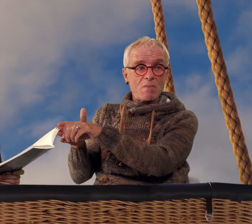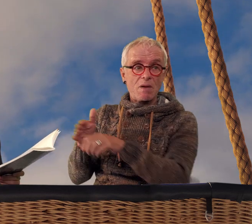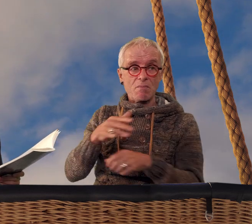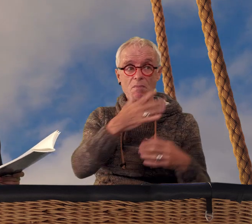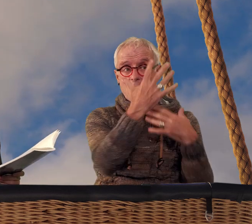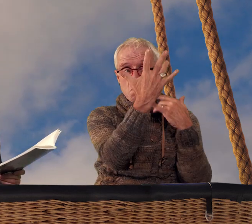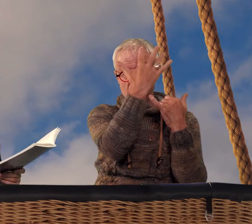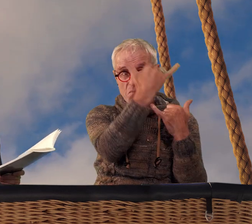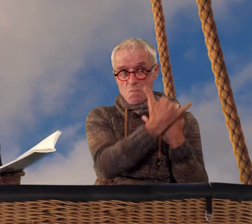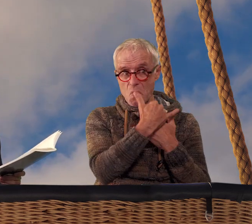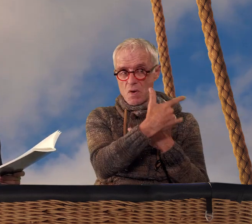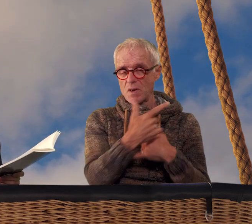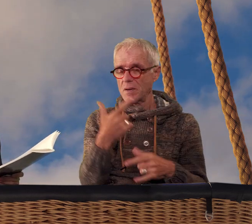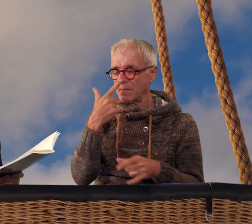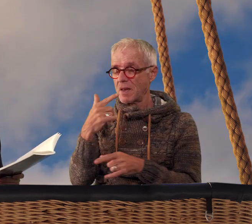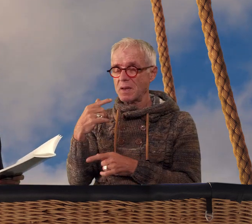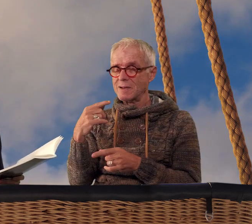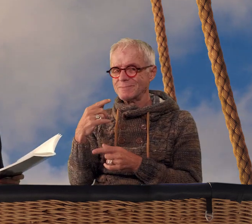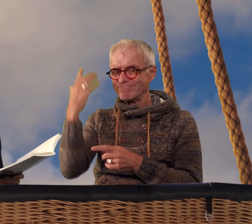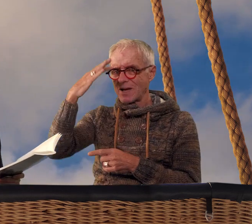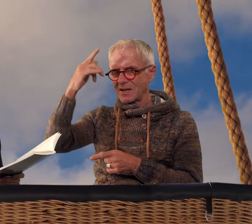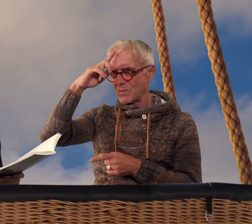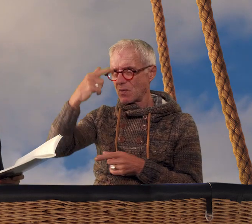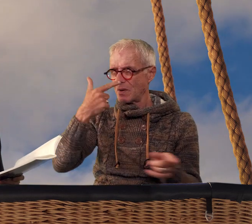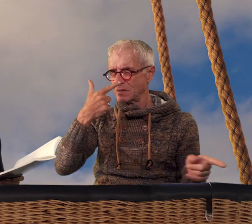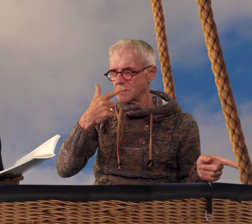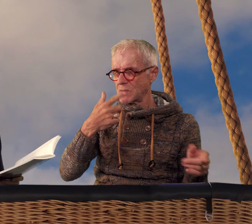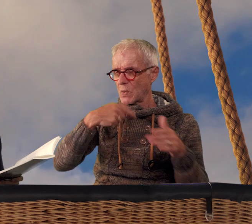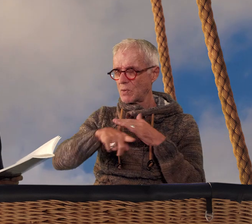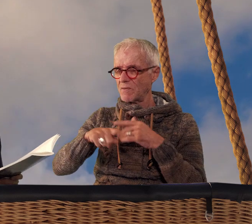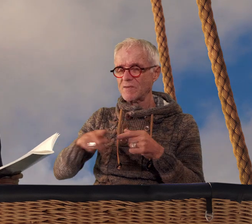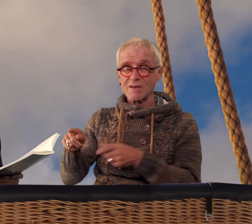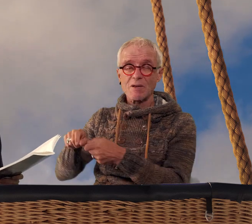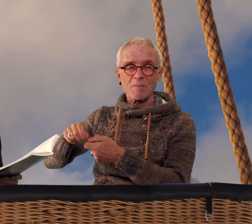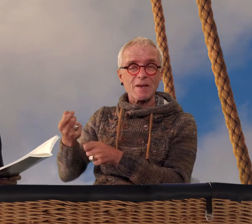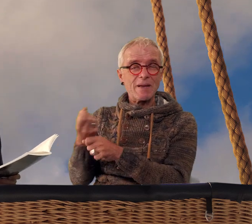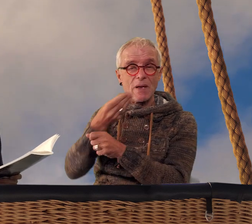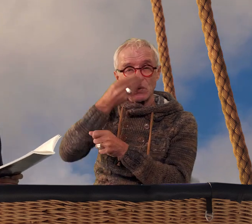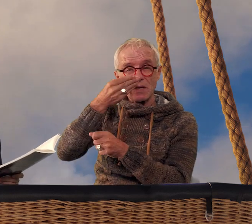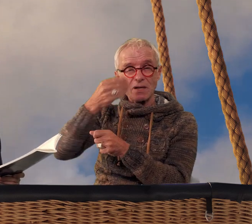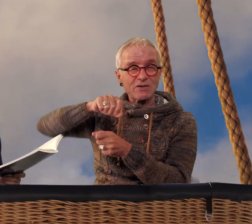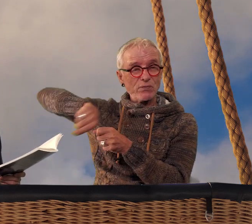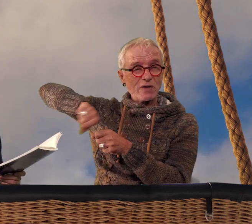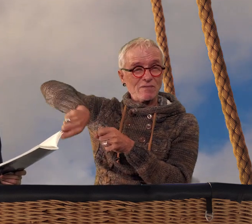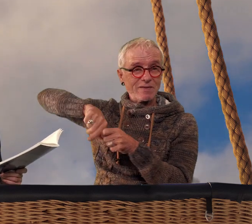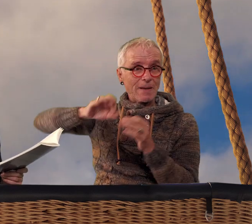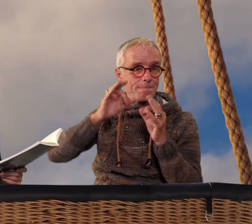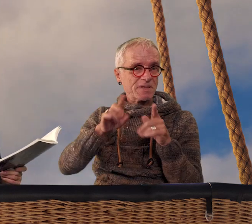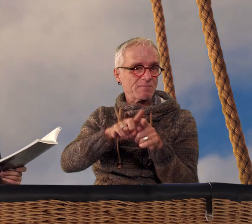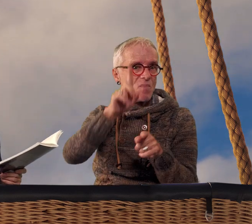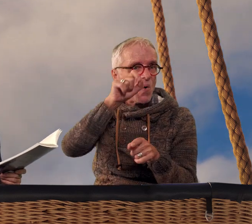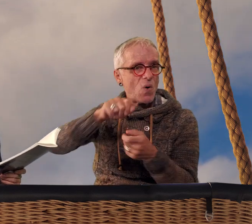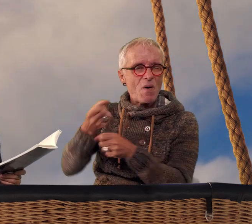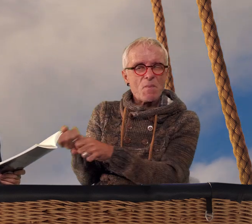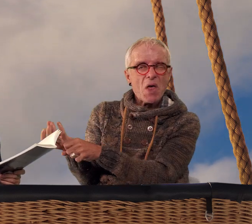à craindre cependant qu'il ne remarqua ce sifflement semblable à une chute d'eau que produit le gaz en fuyant. «